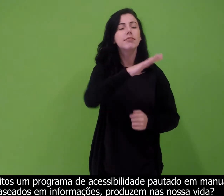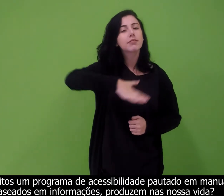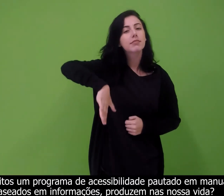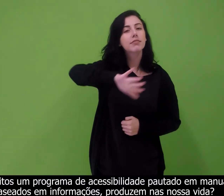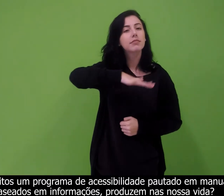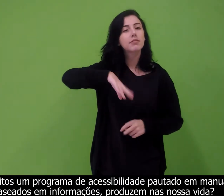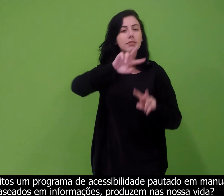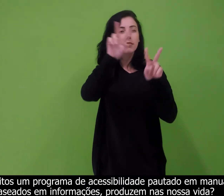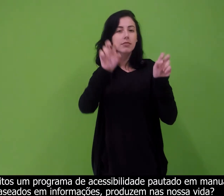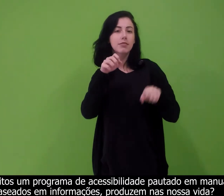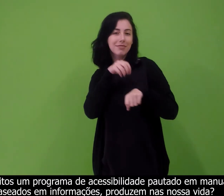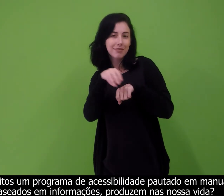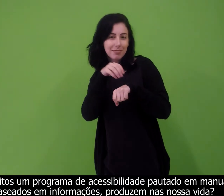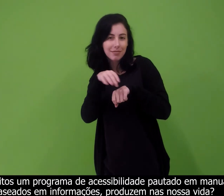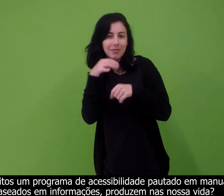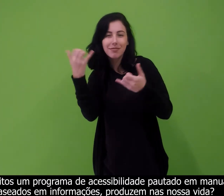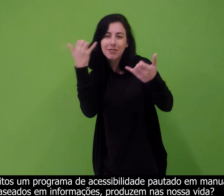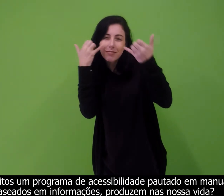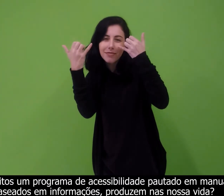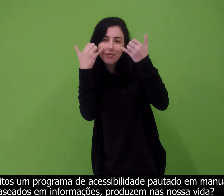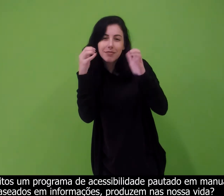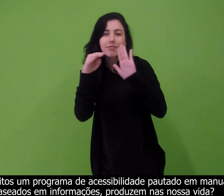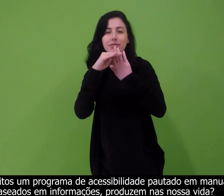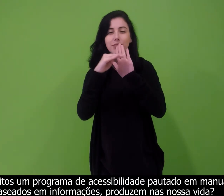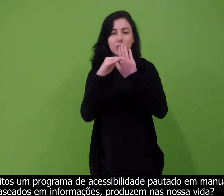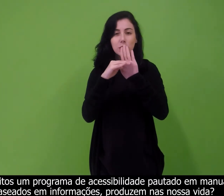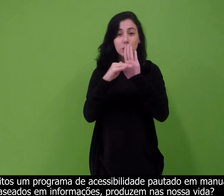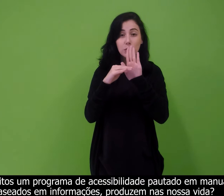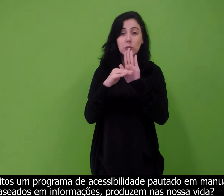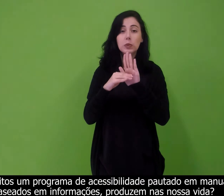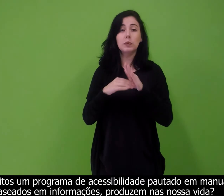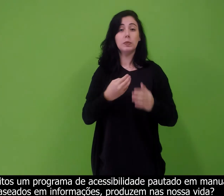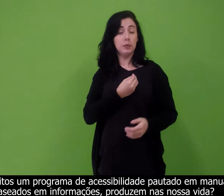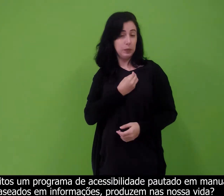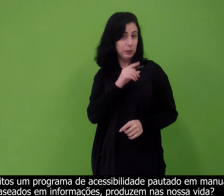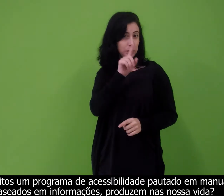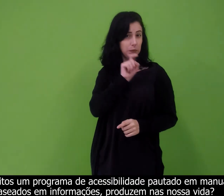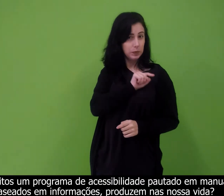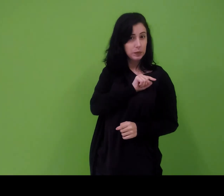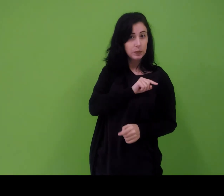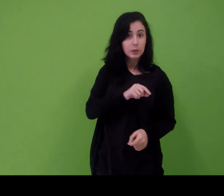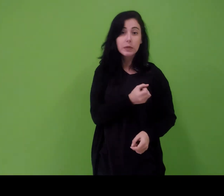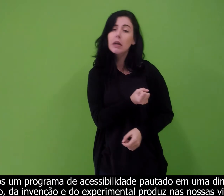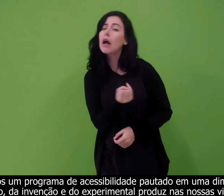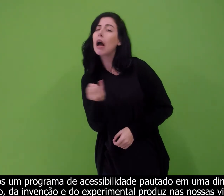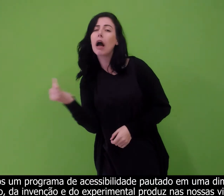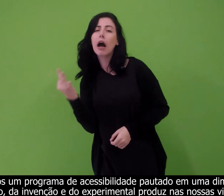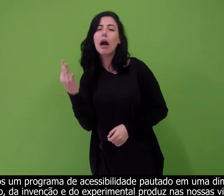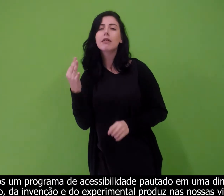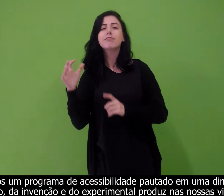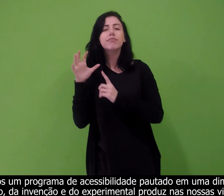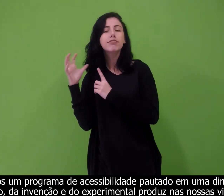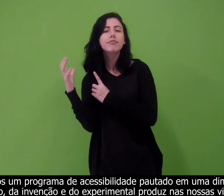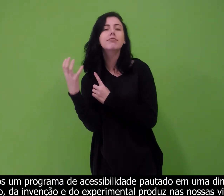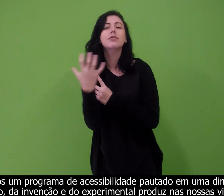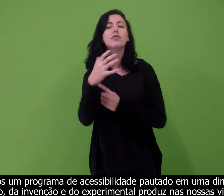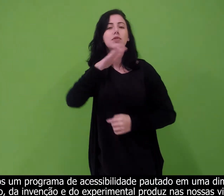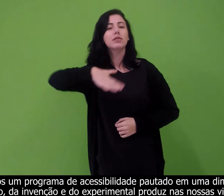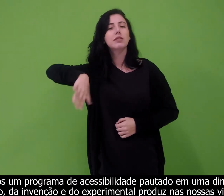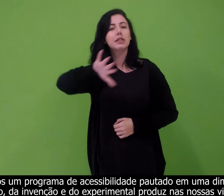em manuais, baseados em informações, produzem nas nossas vidas, e que efeitos um programa de